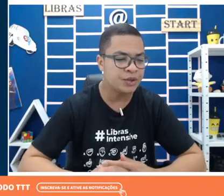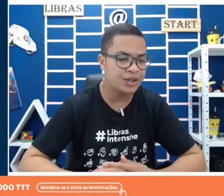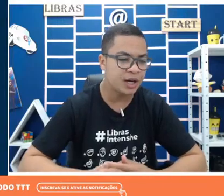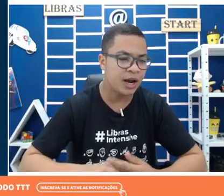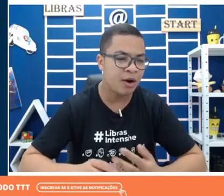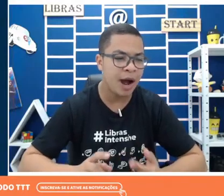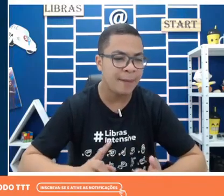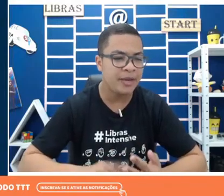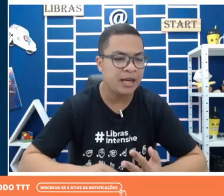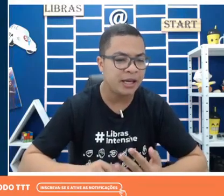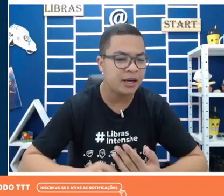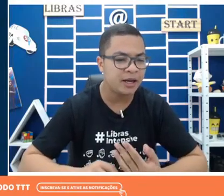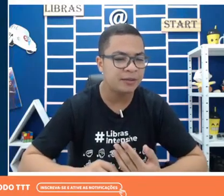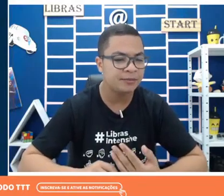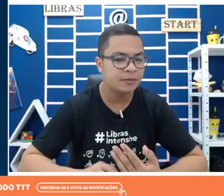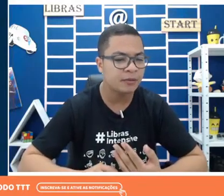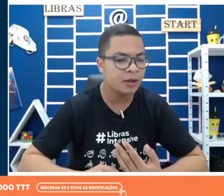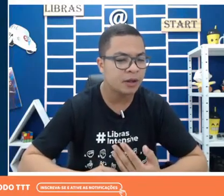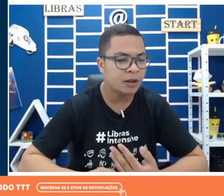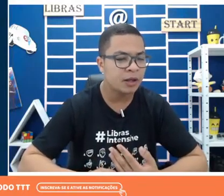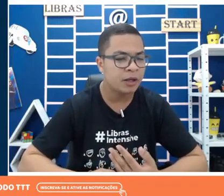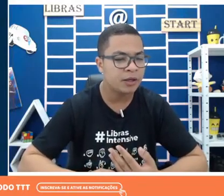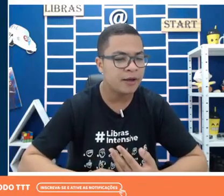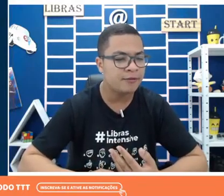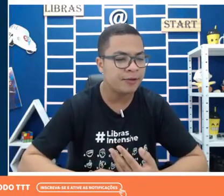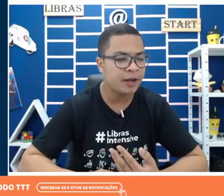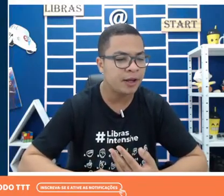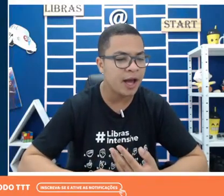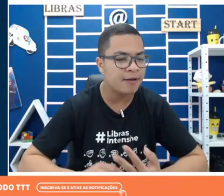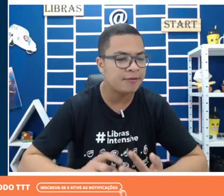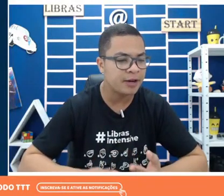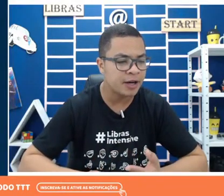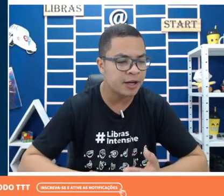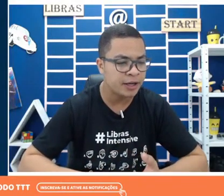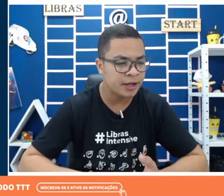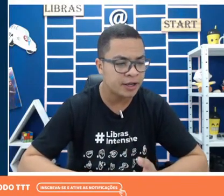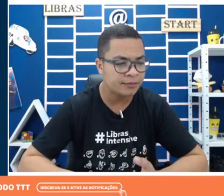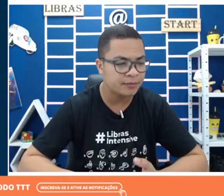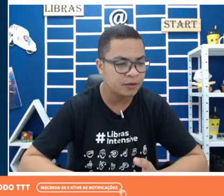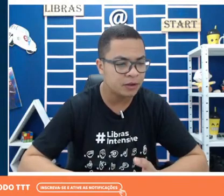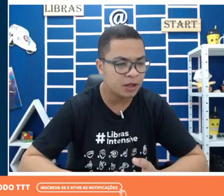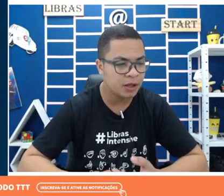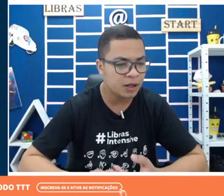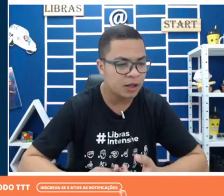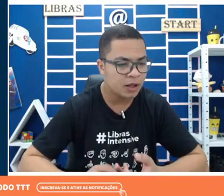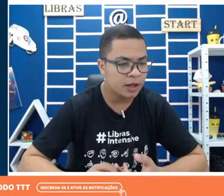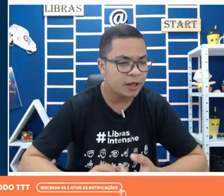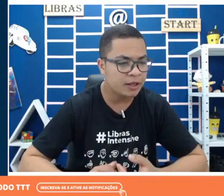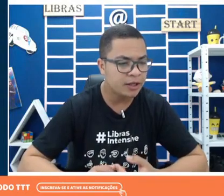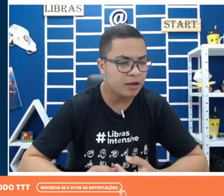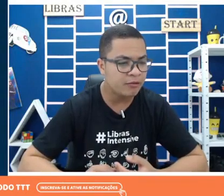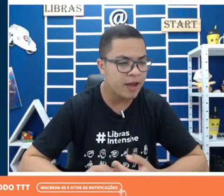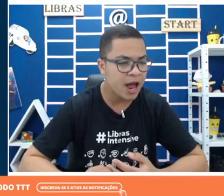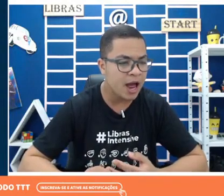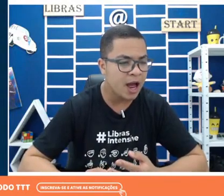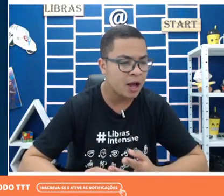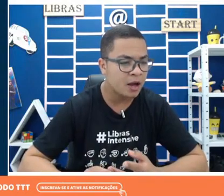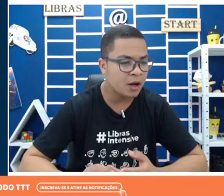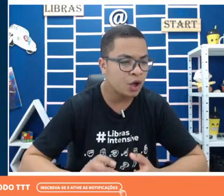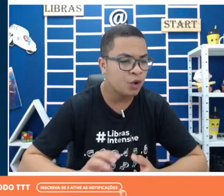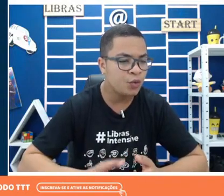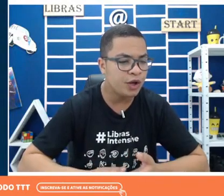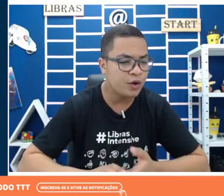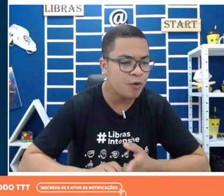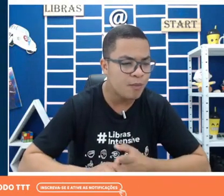Miriam Lúcia, ó, a Miriam, e teve a Vânia, e teve